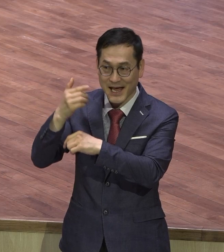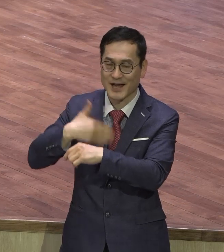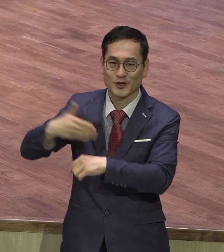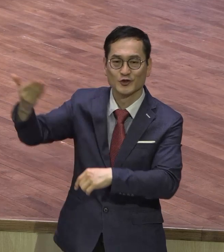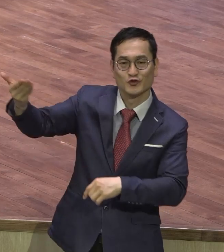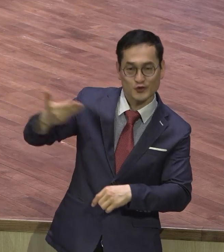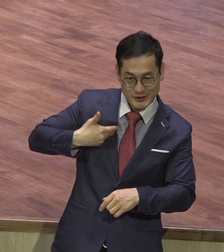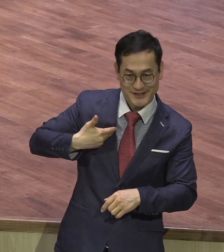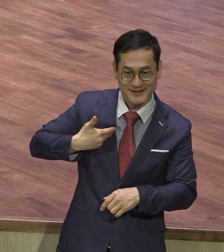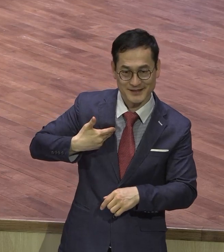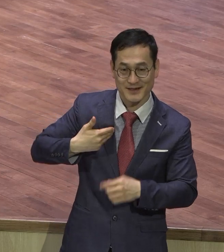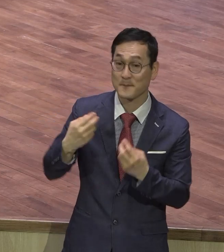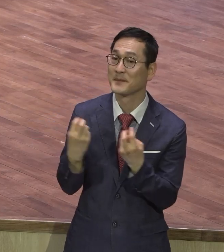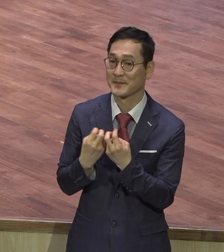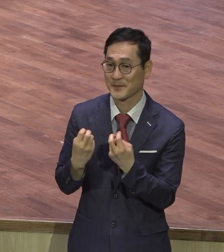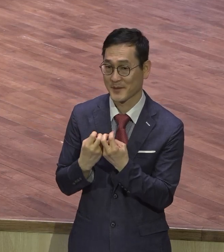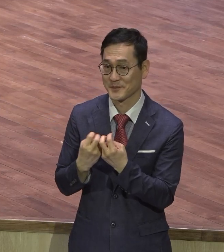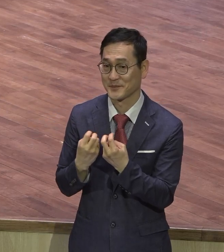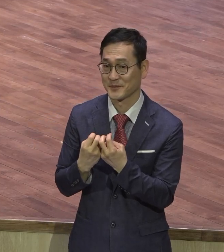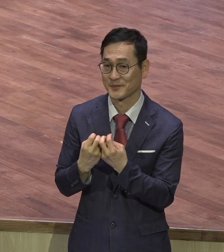통로다. 그